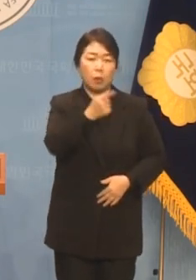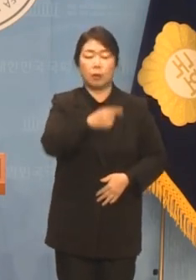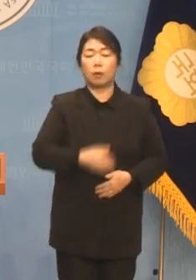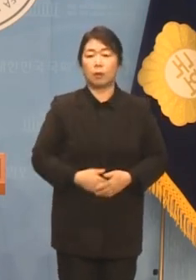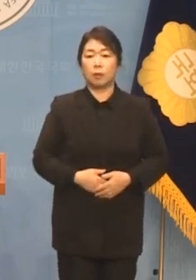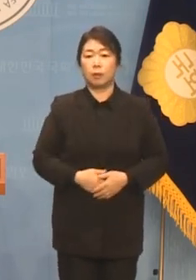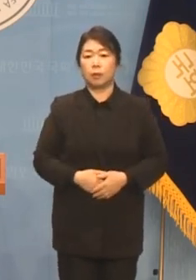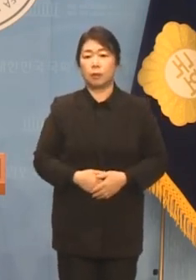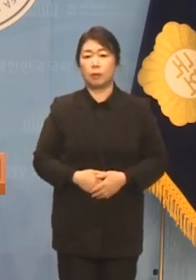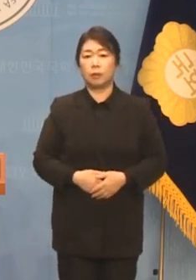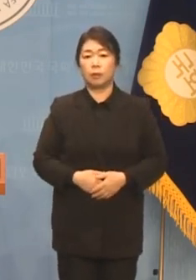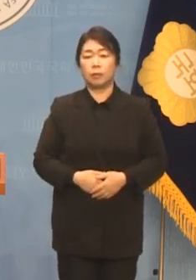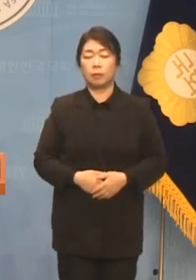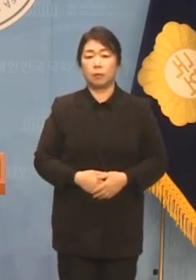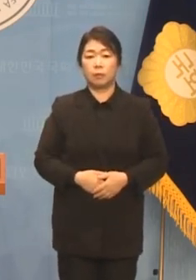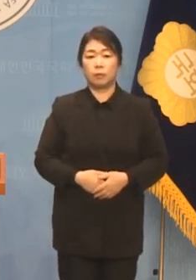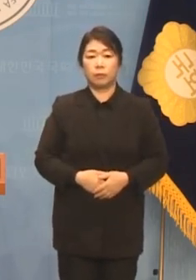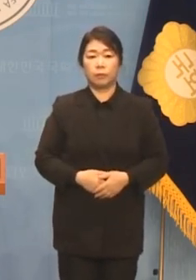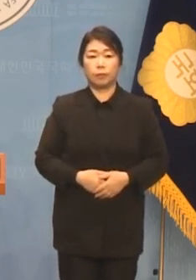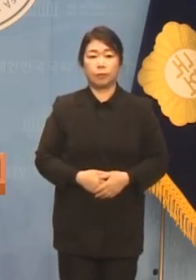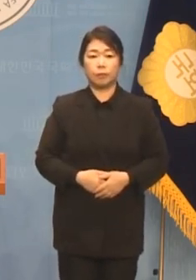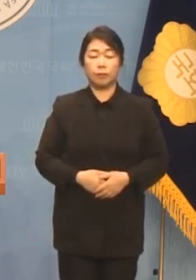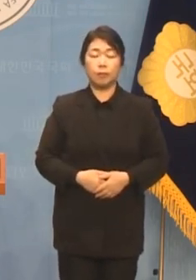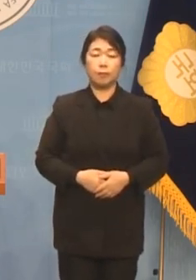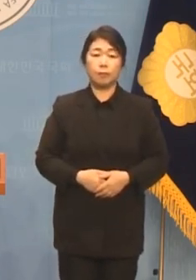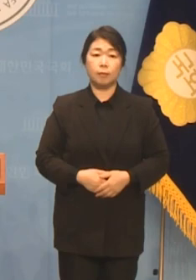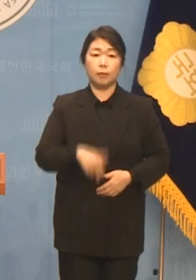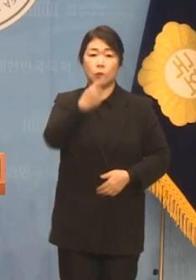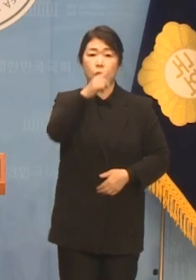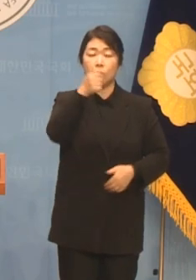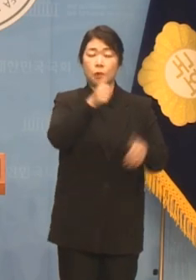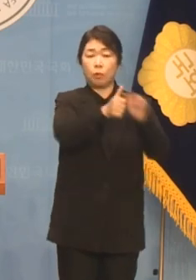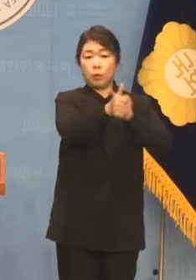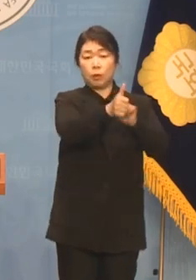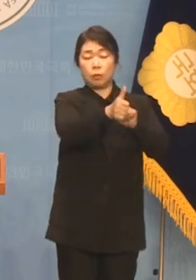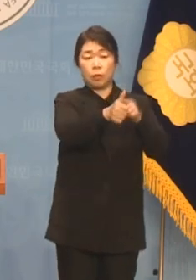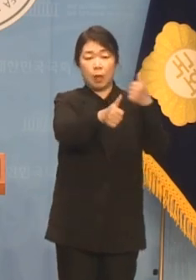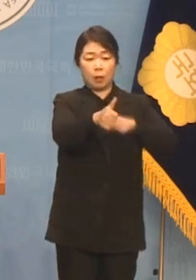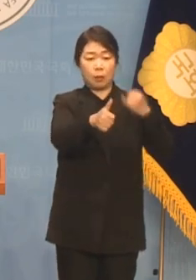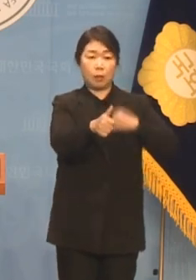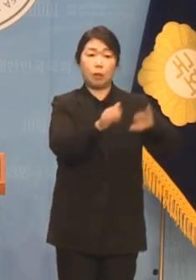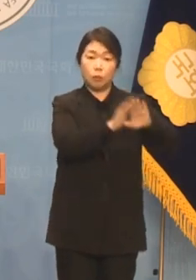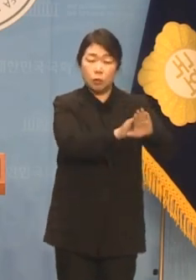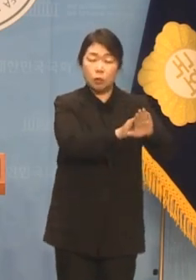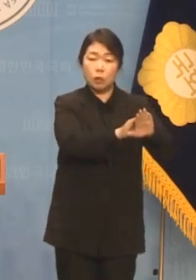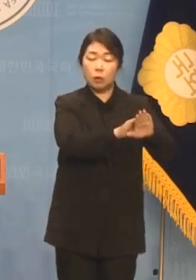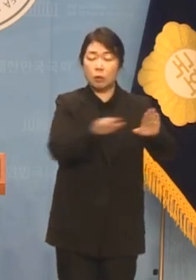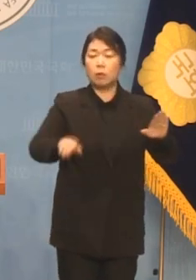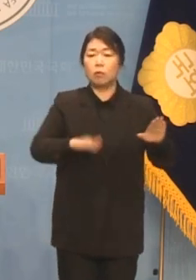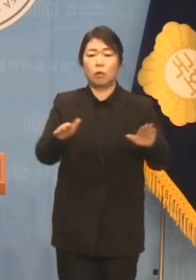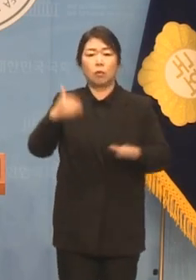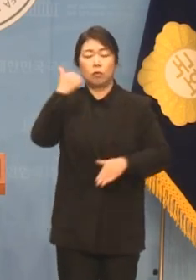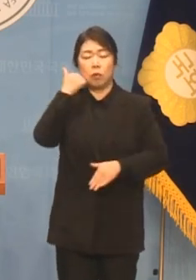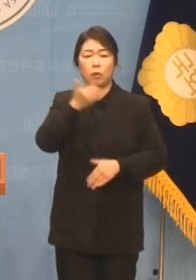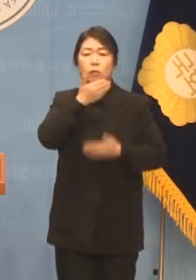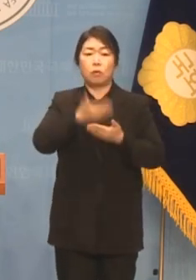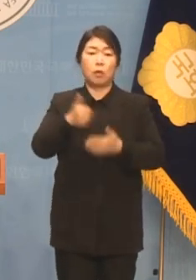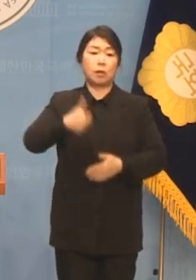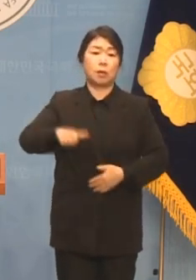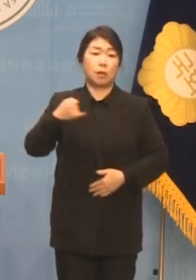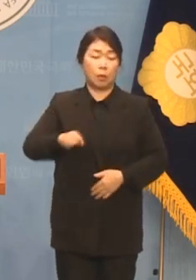했습니다 두 청년을 자녀로 둔 조국 대표님 저희도 누군가의 소중한